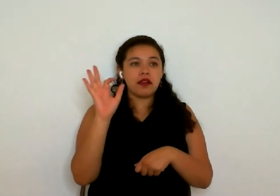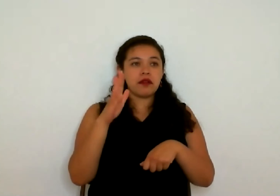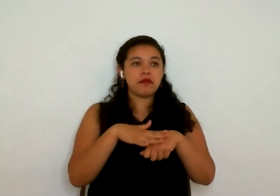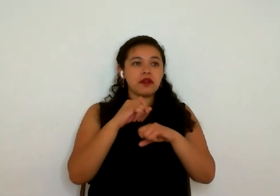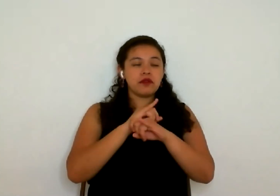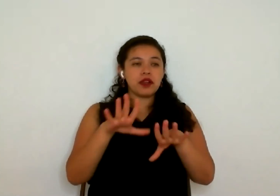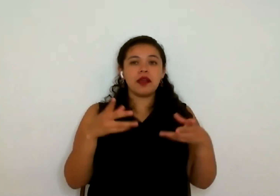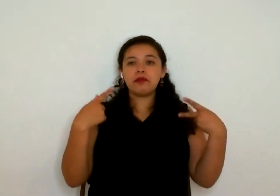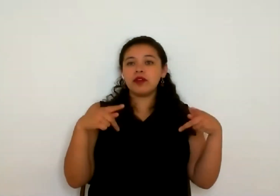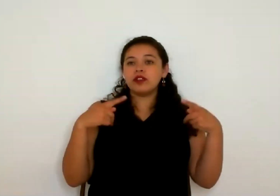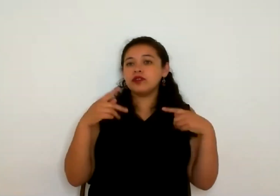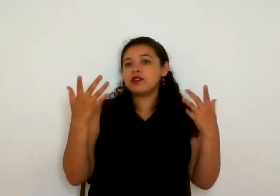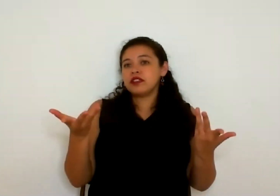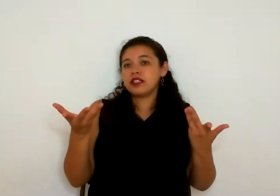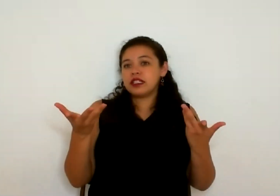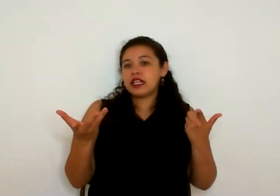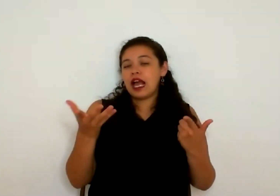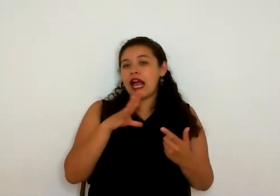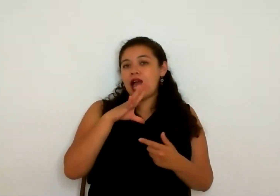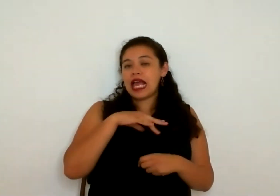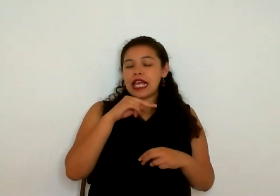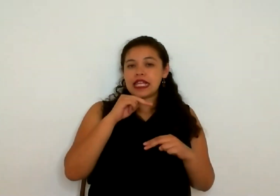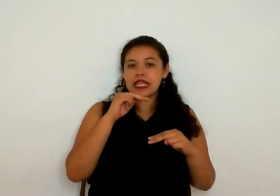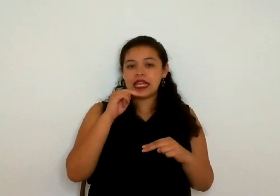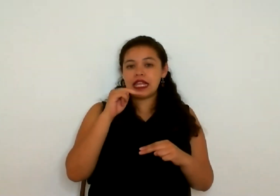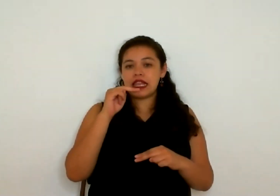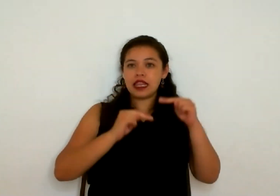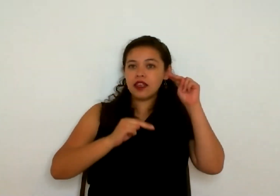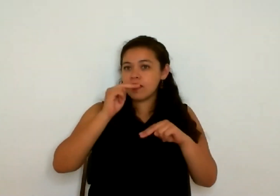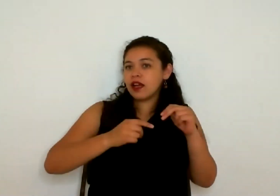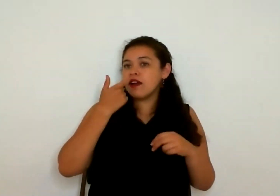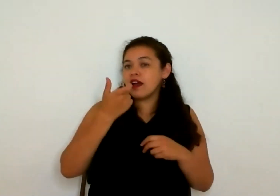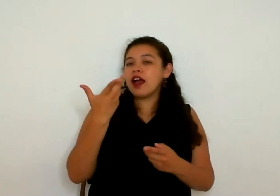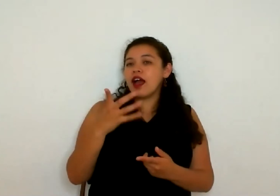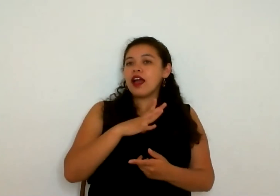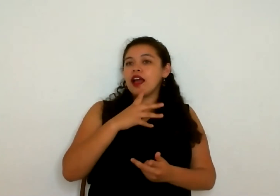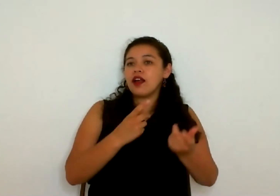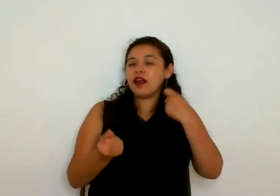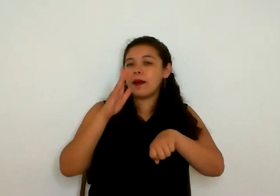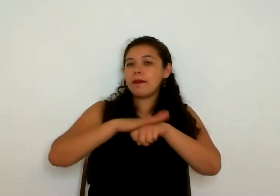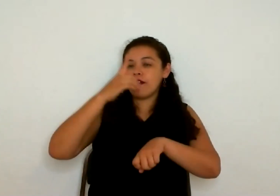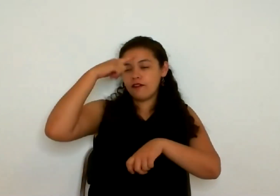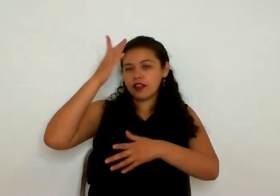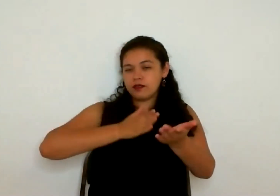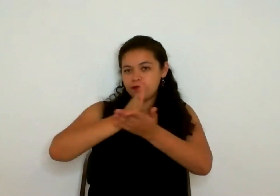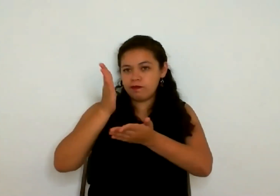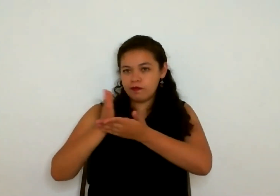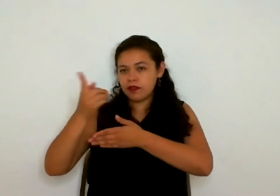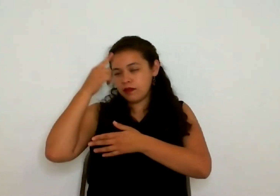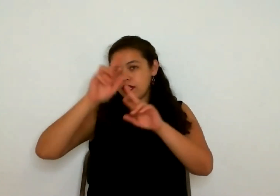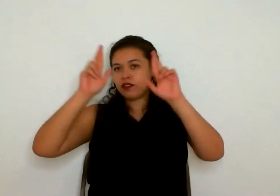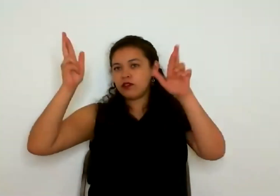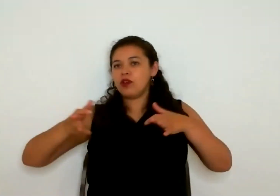con cierto nivel económico pues tienen acceso más fácilmente a tener un refrigerador